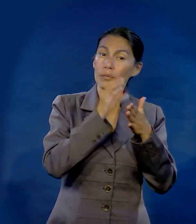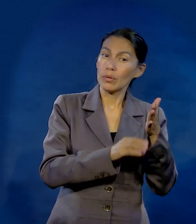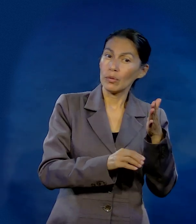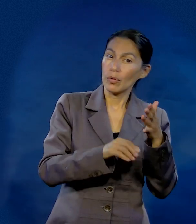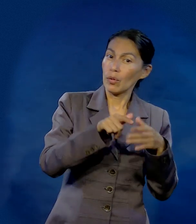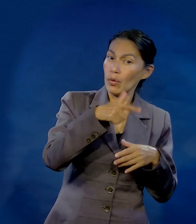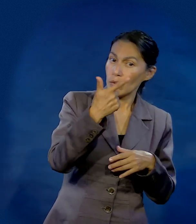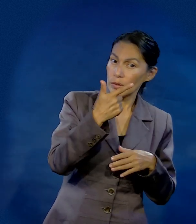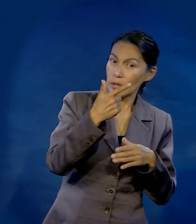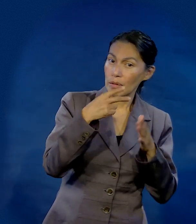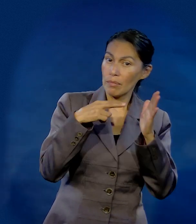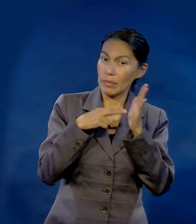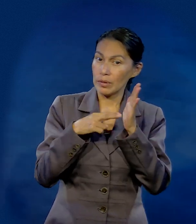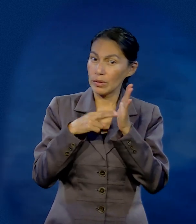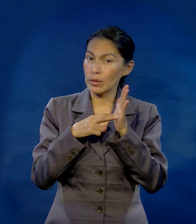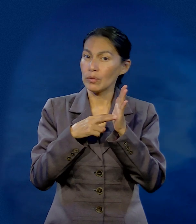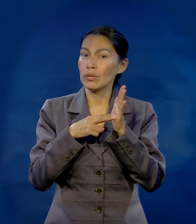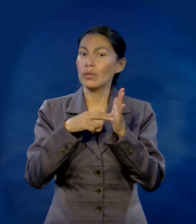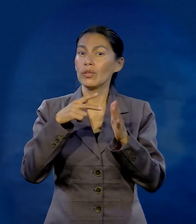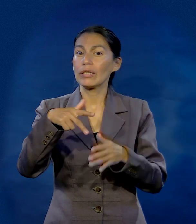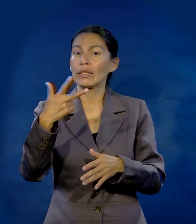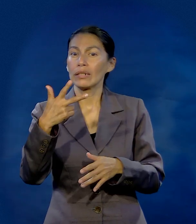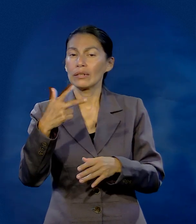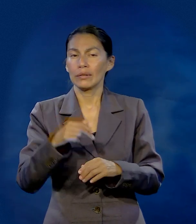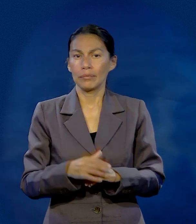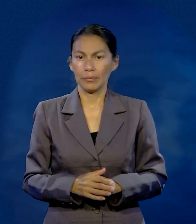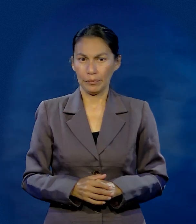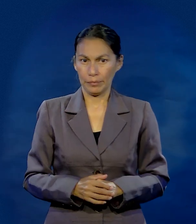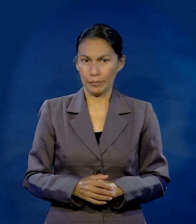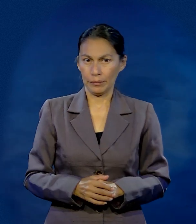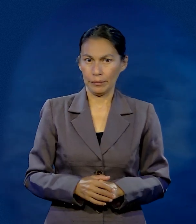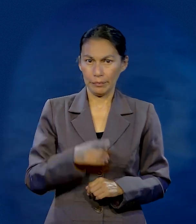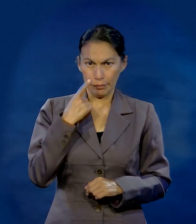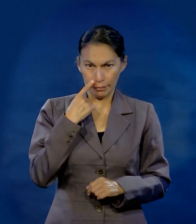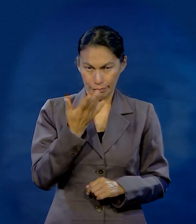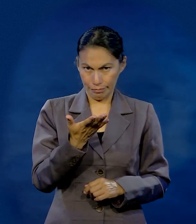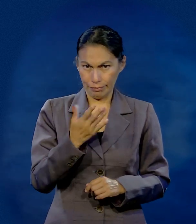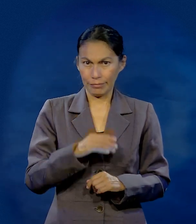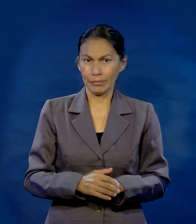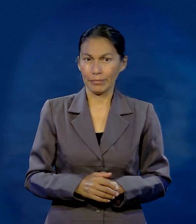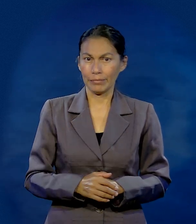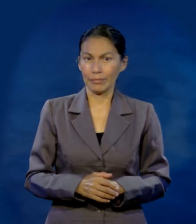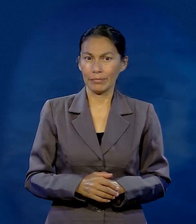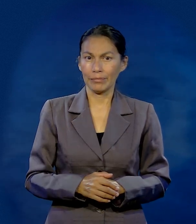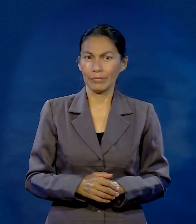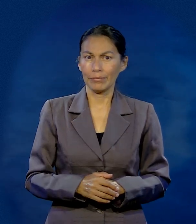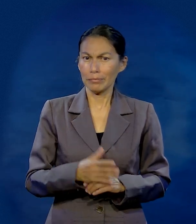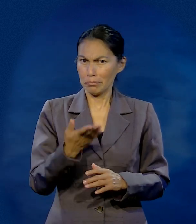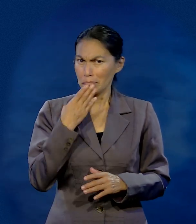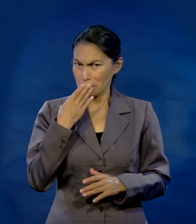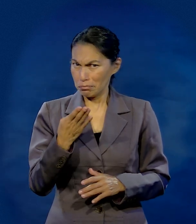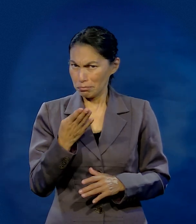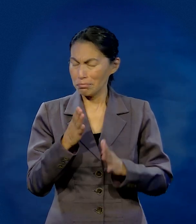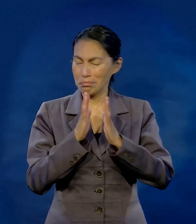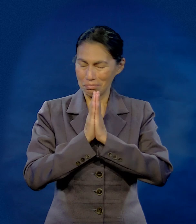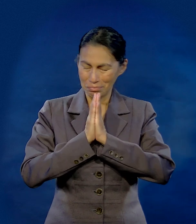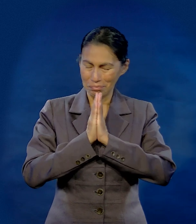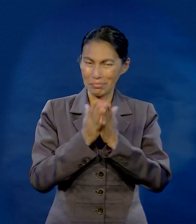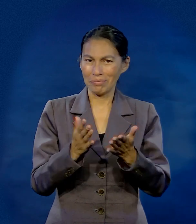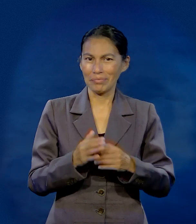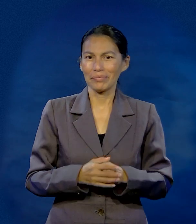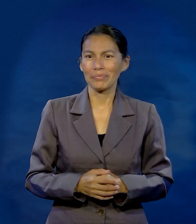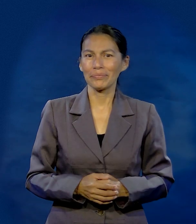el versículo más famoso de Lucas 12 pero yo quiero referirme poquito antes Lucas capítulo 12 a partir del verso